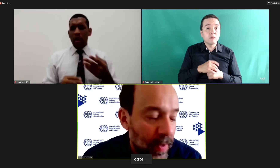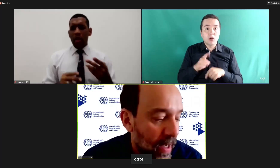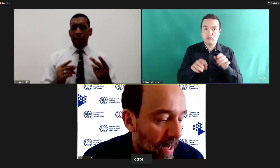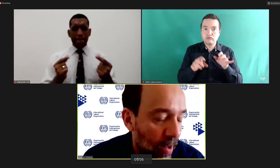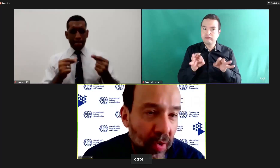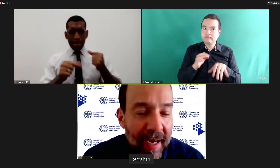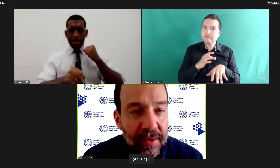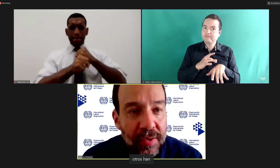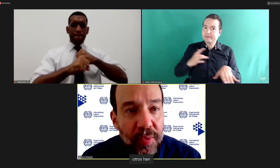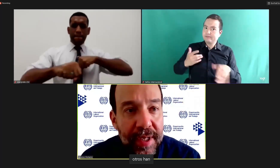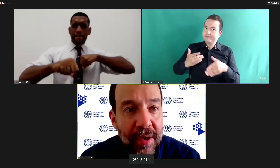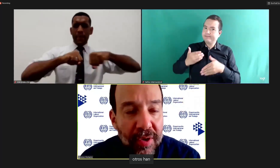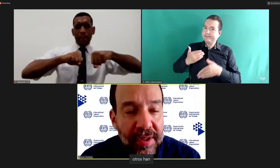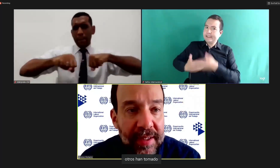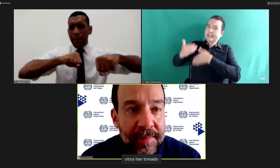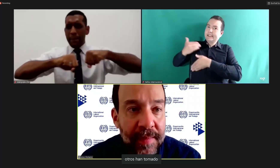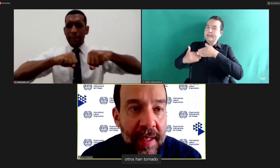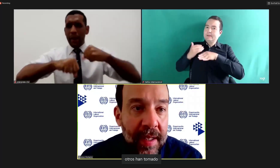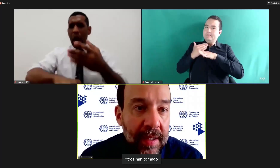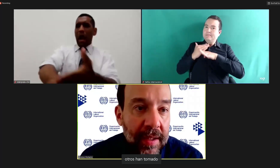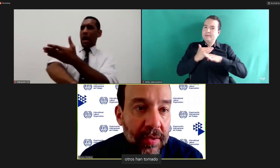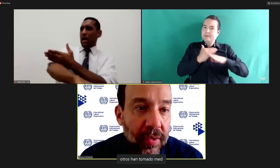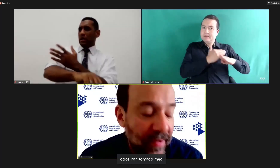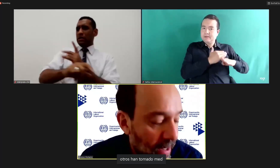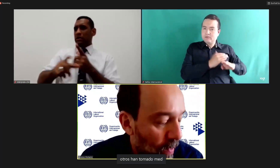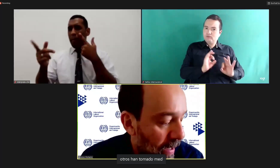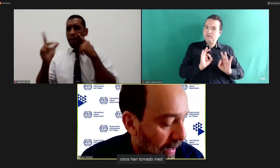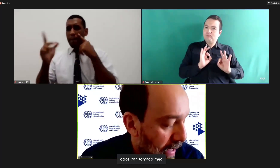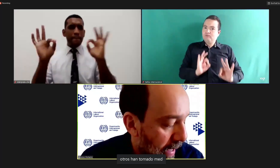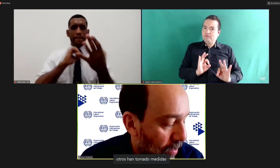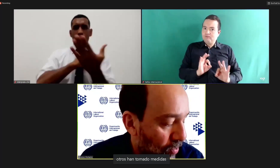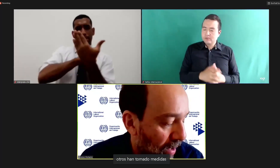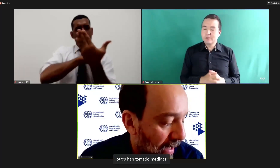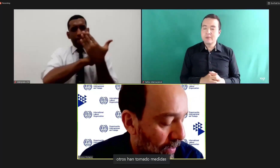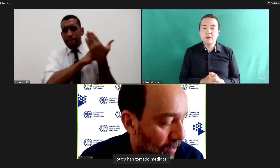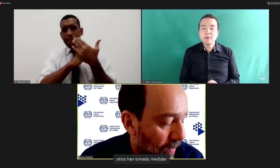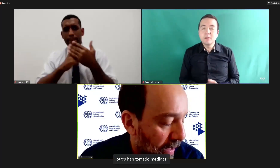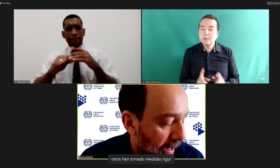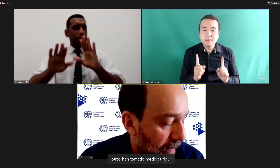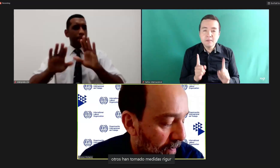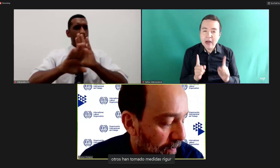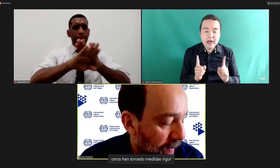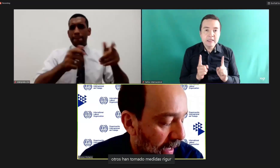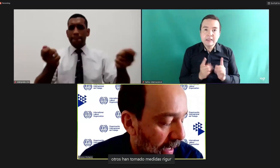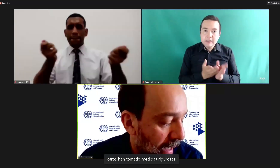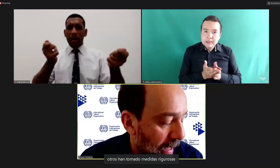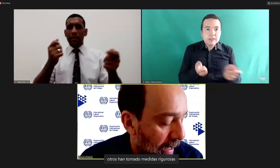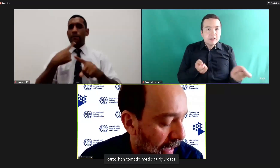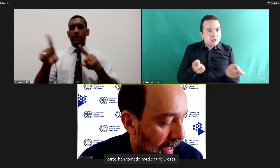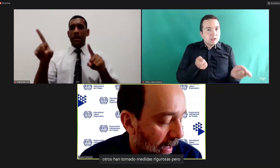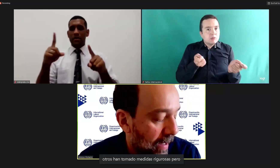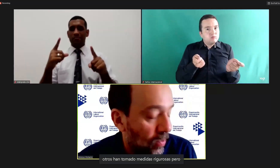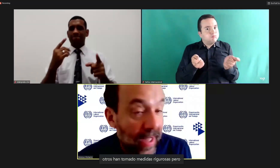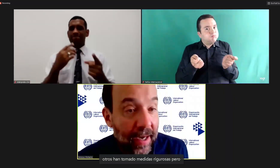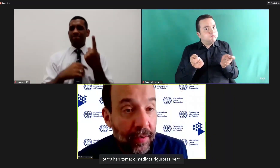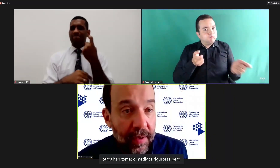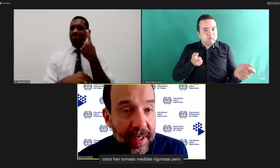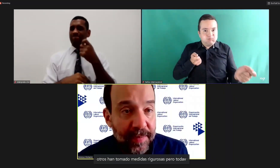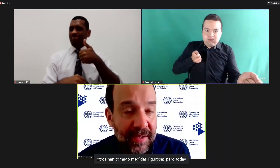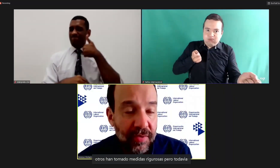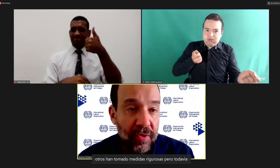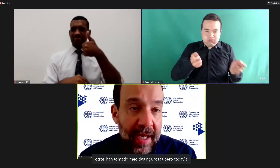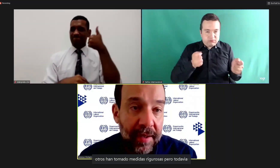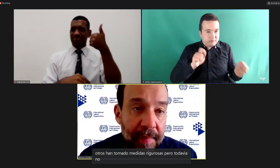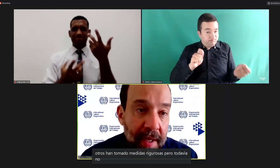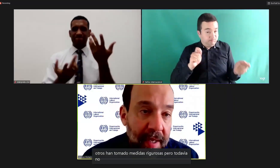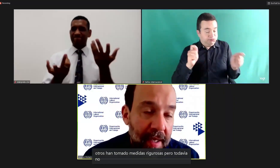medidas en algunos casos muy rigurosas, todavía no han controlado el contagio, ¿no?